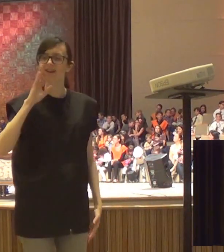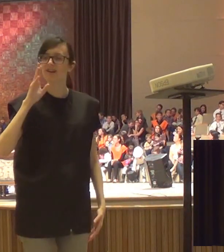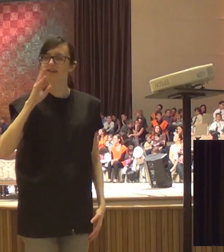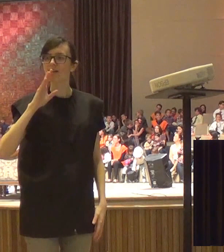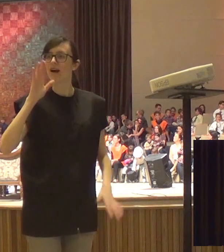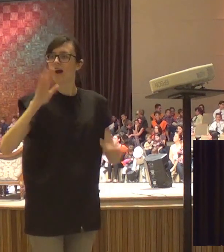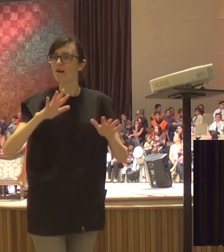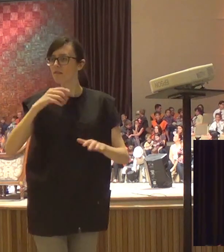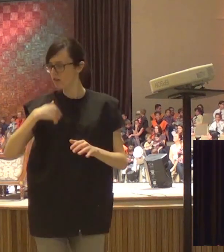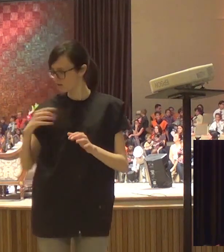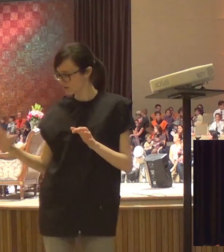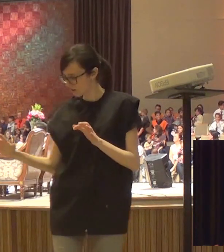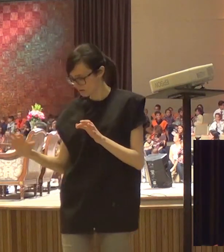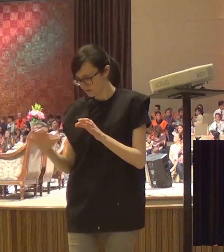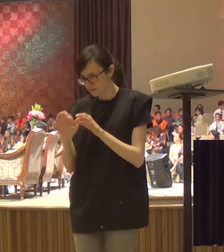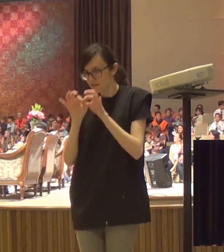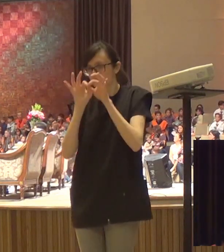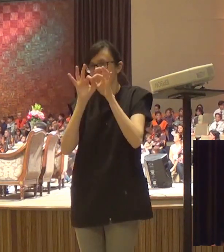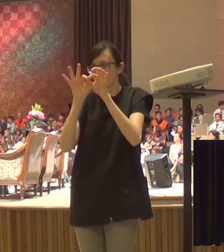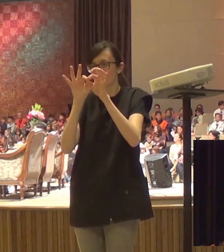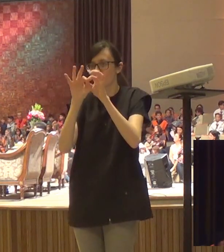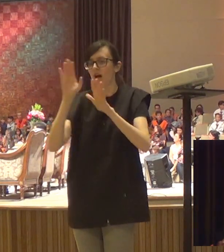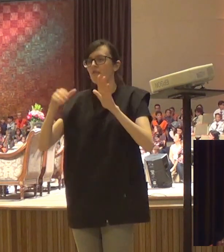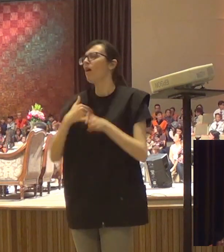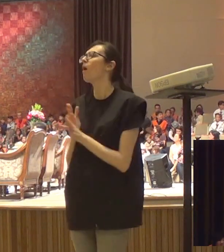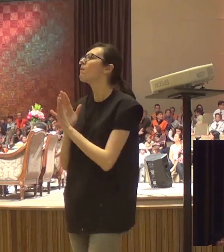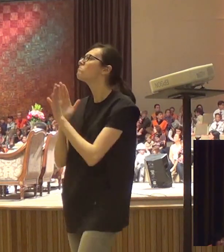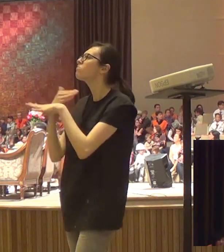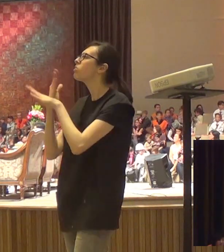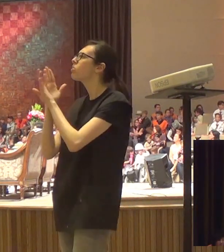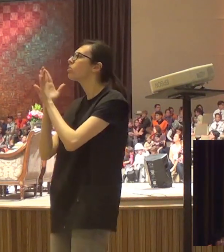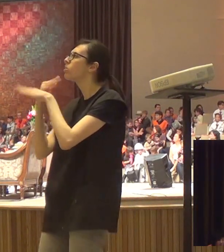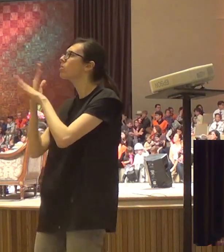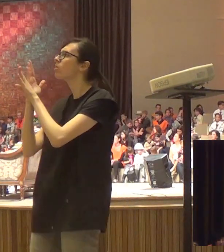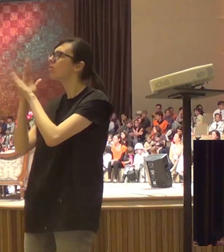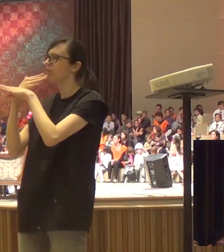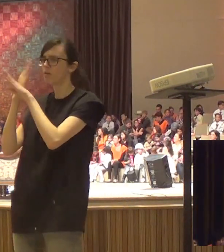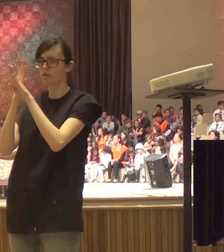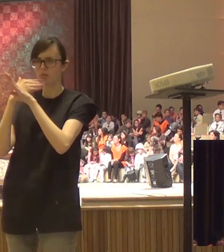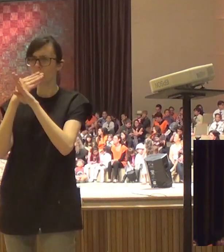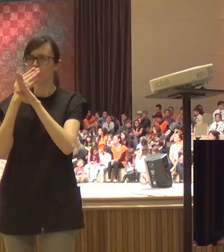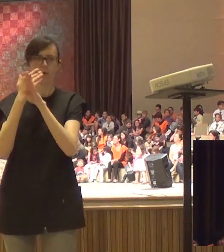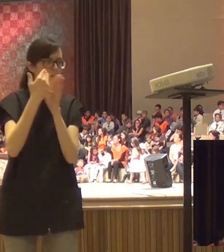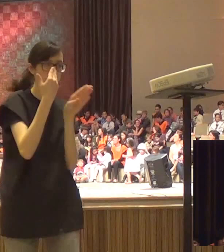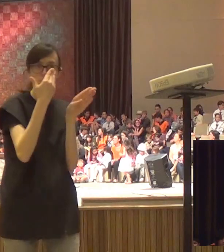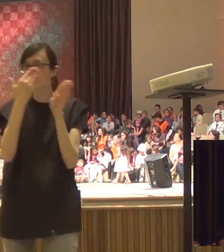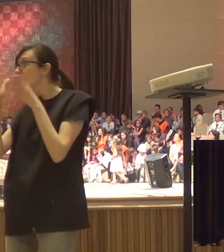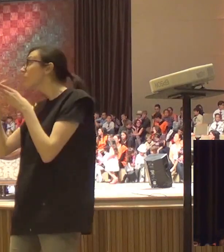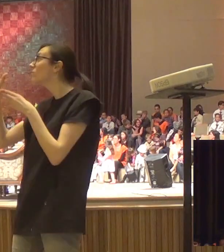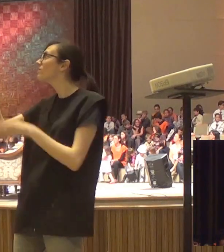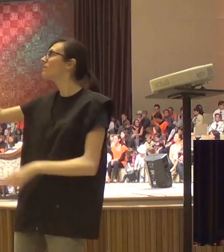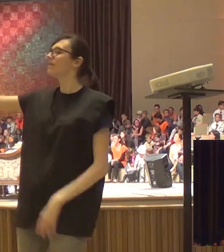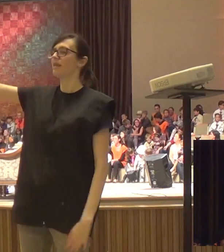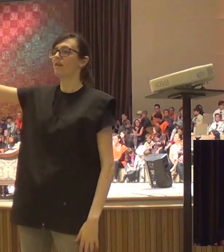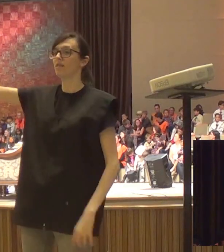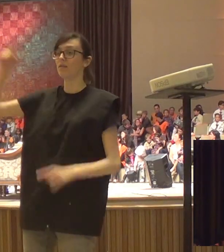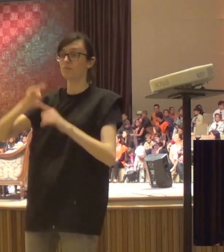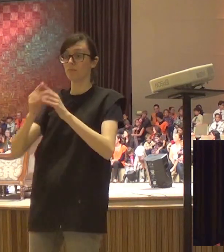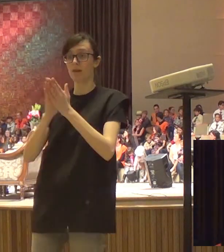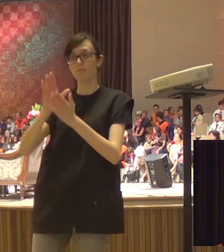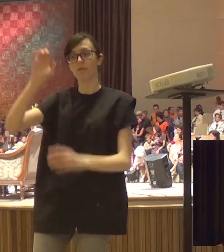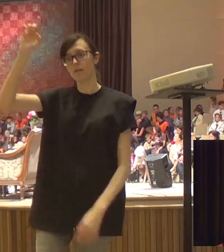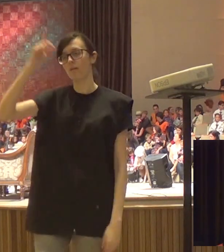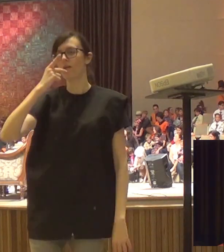E, portanto, quando o coração de pais e filhos se encontram, desobedientes podem voltar ao caminho da sabedoria.